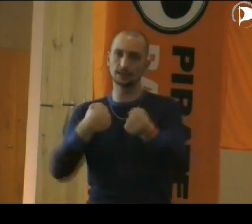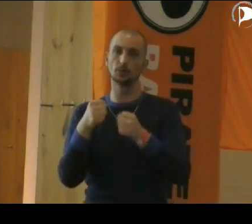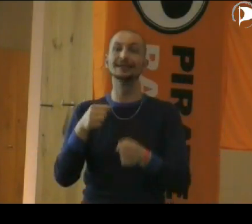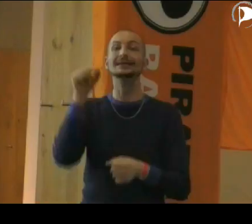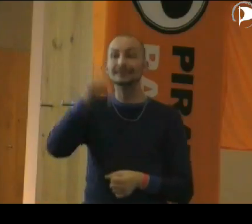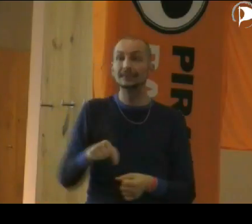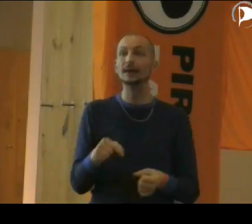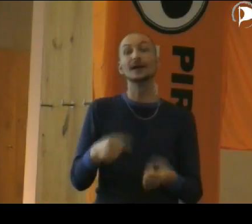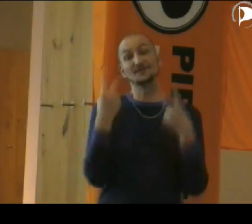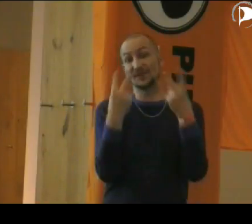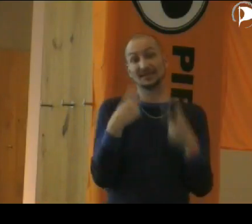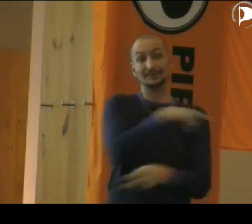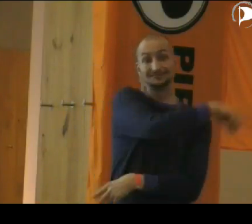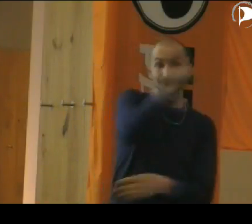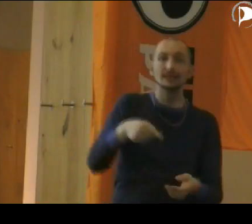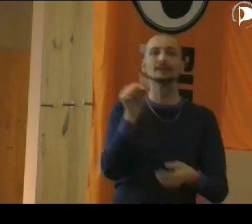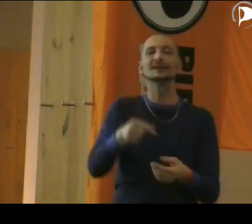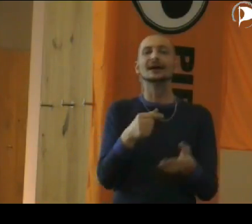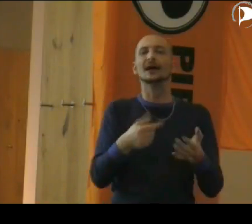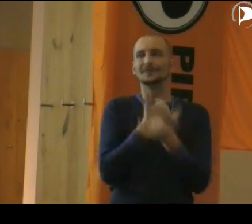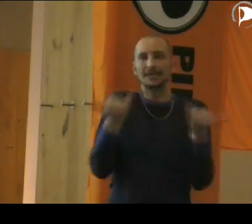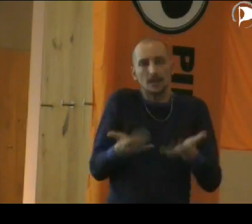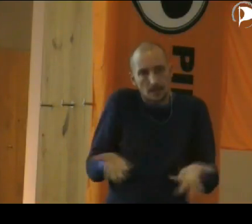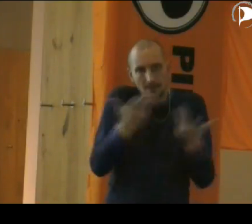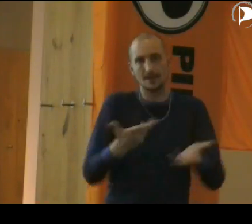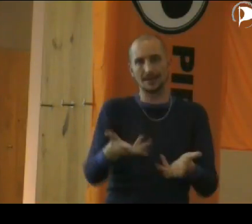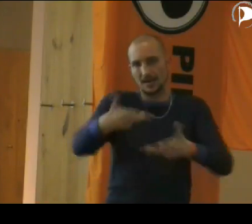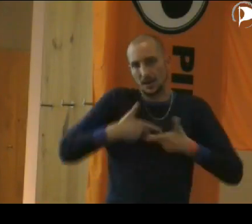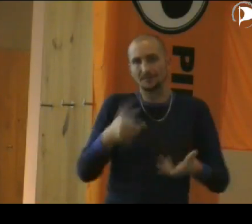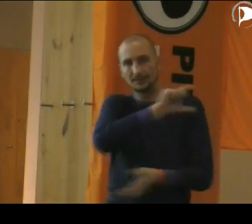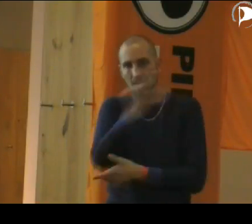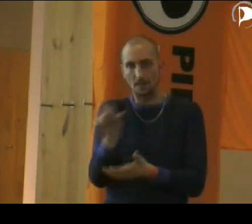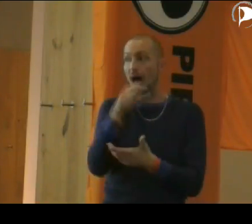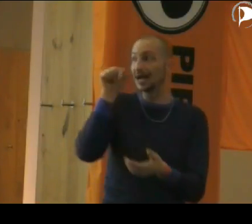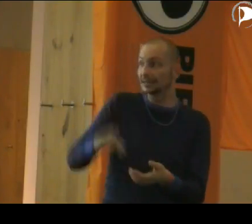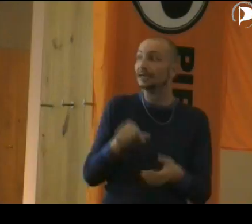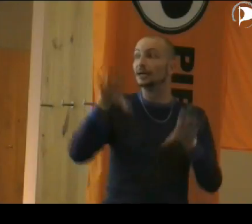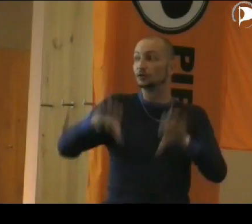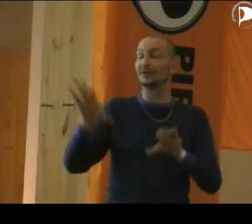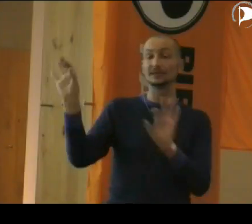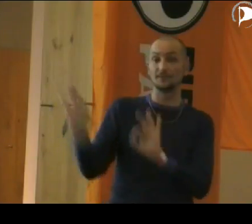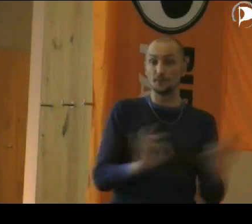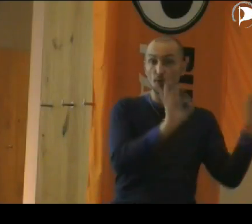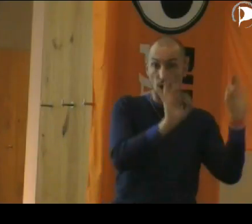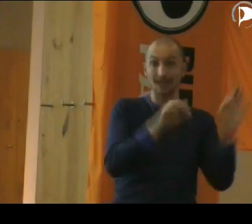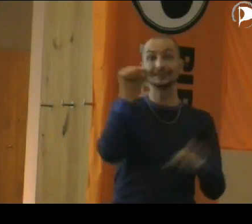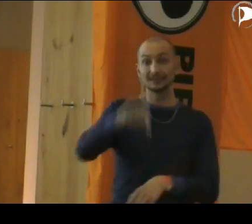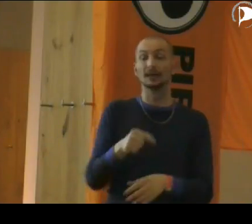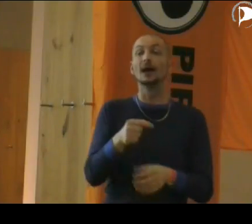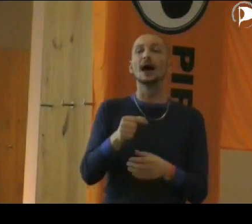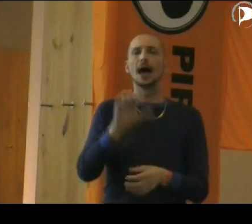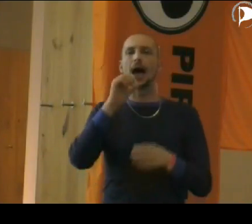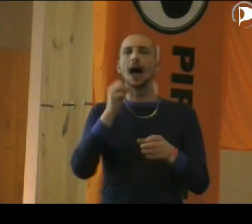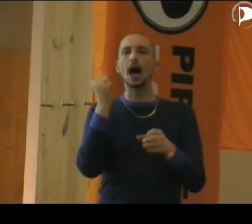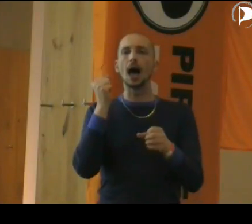auf jemanden aus sämtlichen politischen geschäftsführer als spende und festen ansprechpartner für die erde ag wird